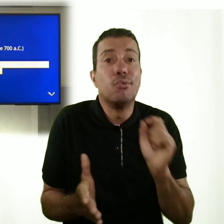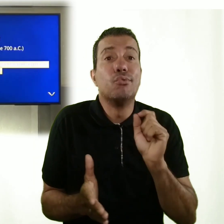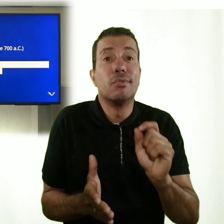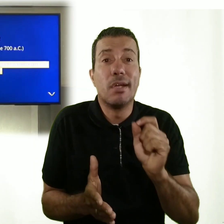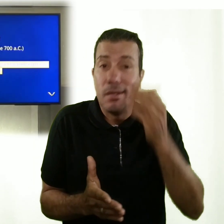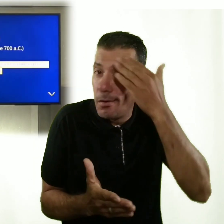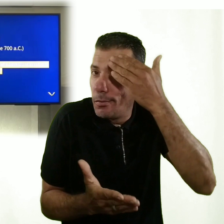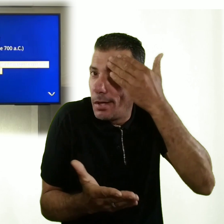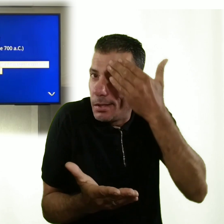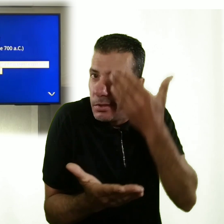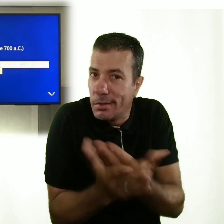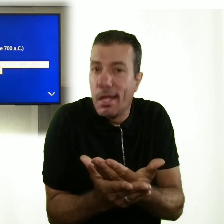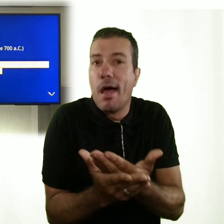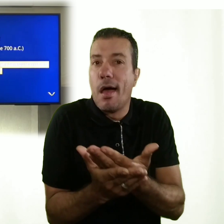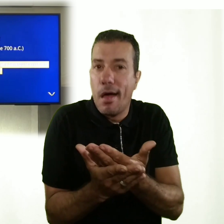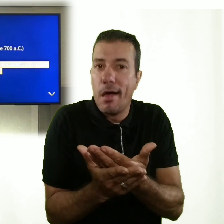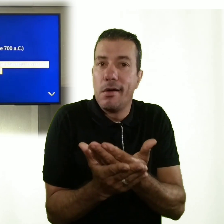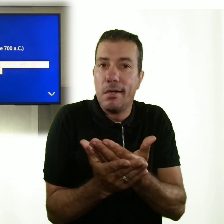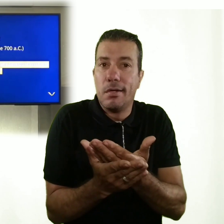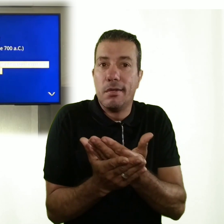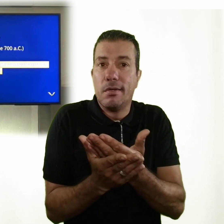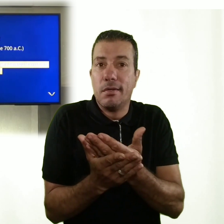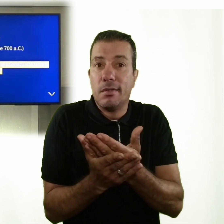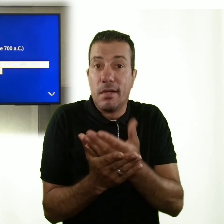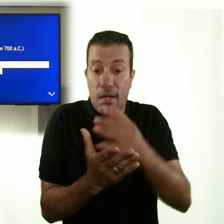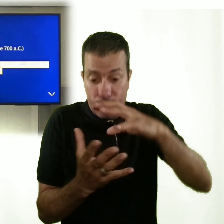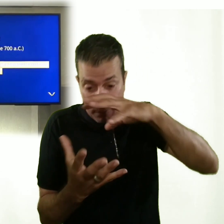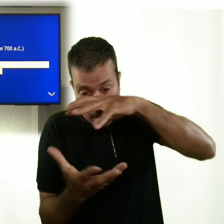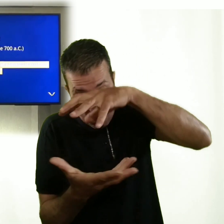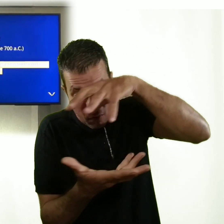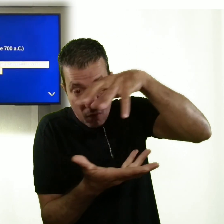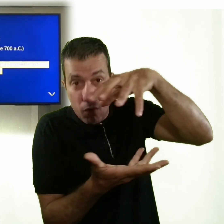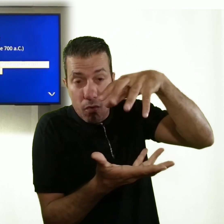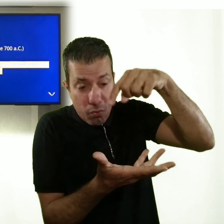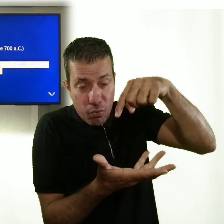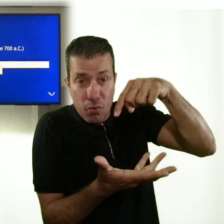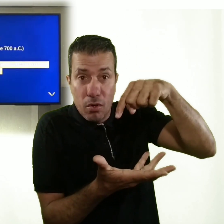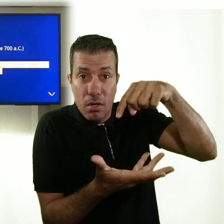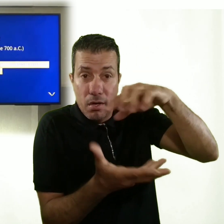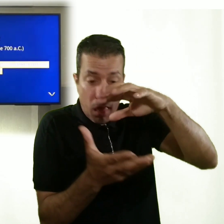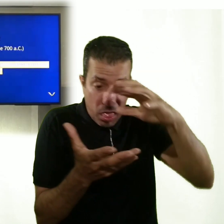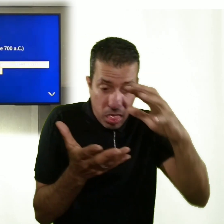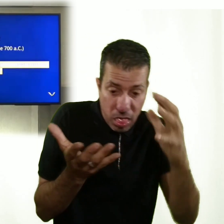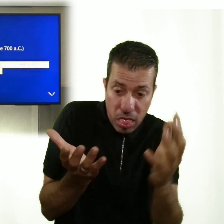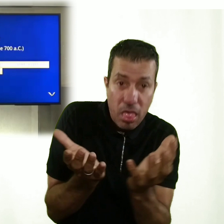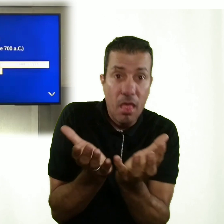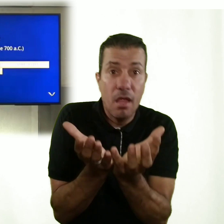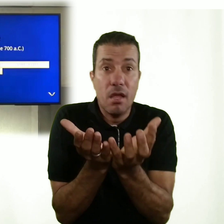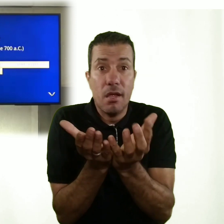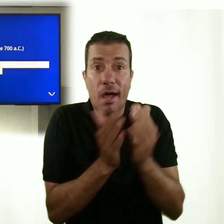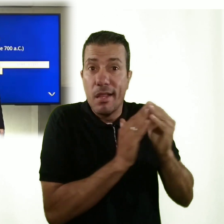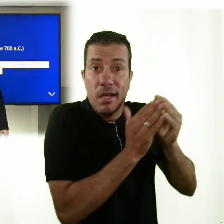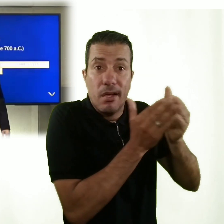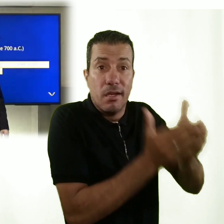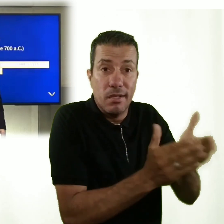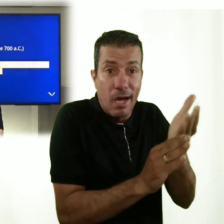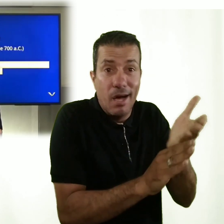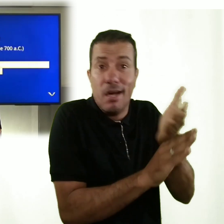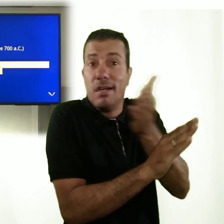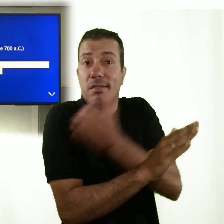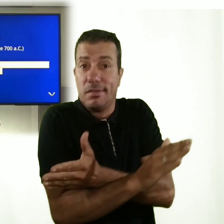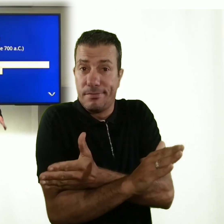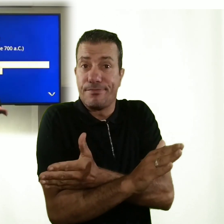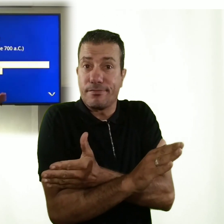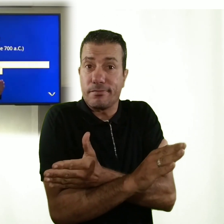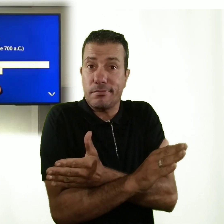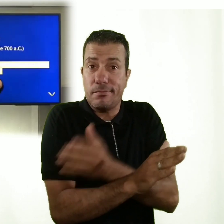que o globo era o formato que a Terra tinha, e essas navegações podiam ter acontecido muito tempo antes. Então o Brasil não